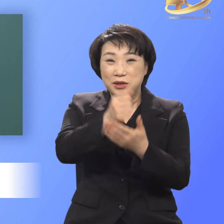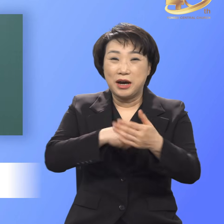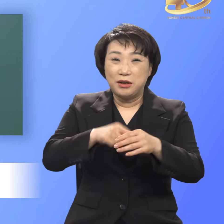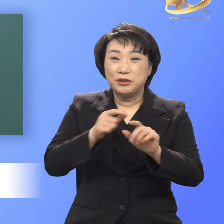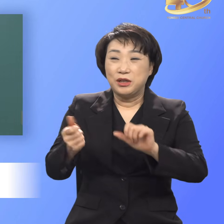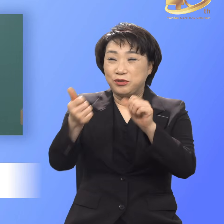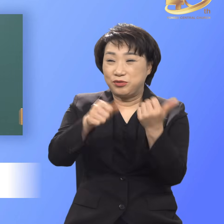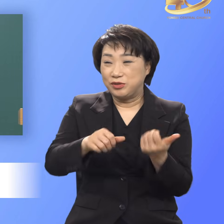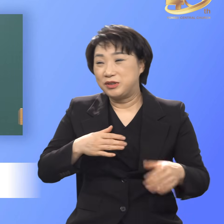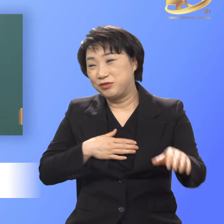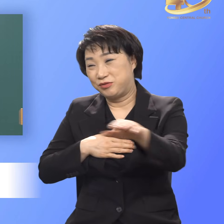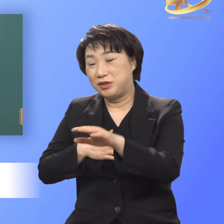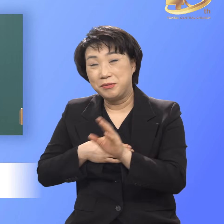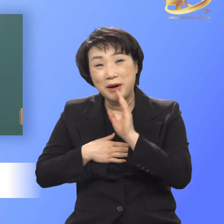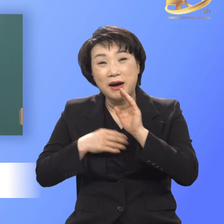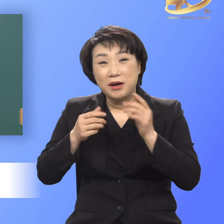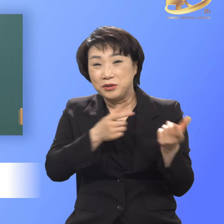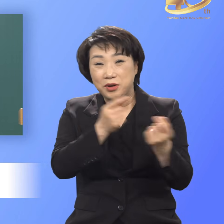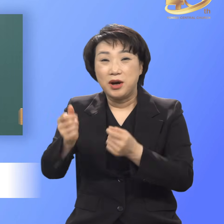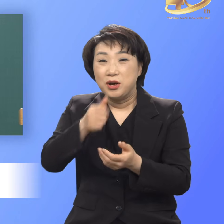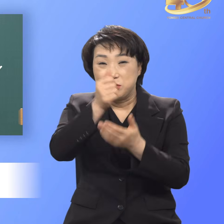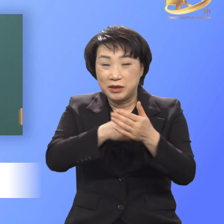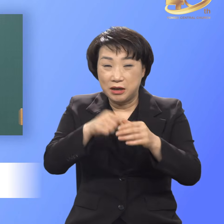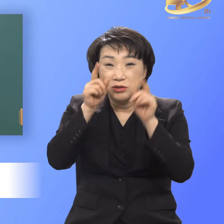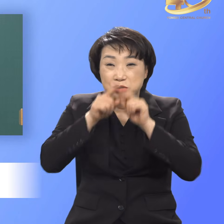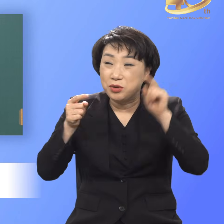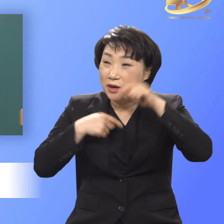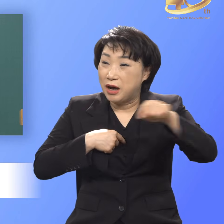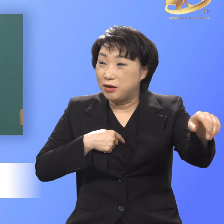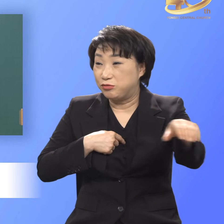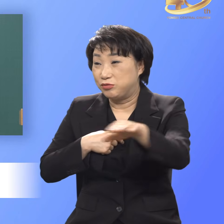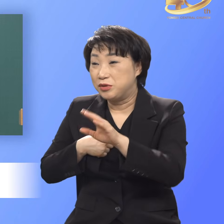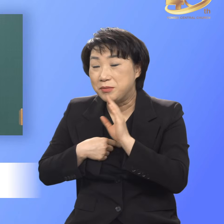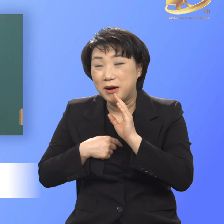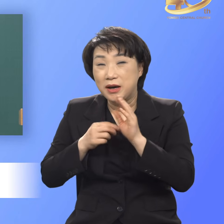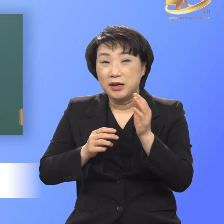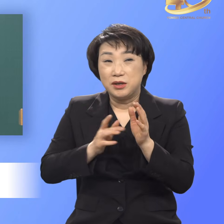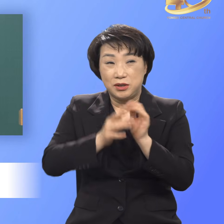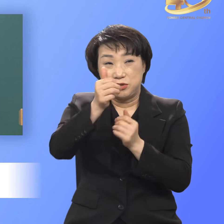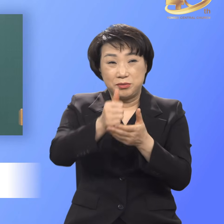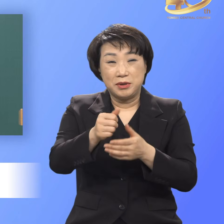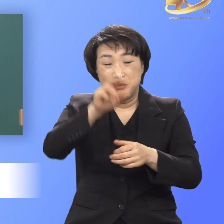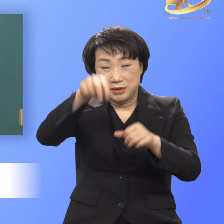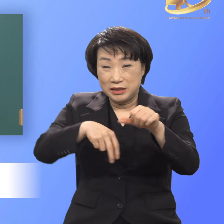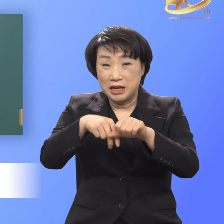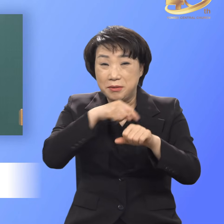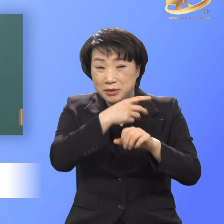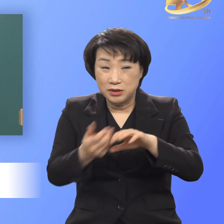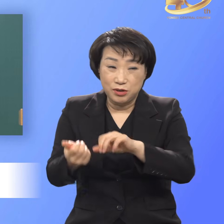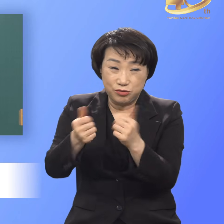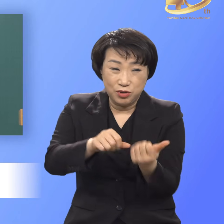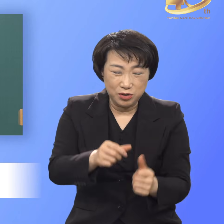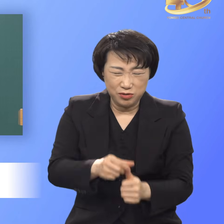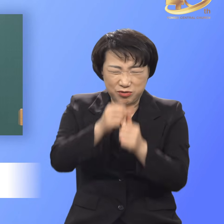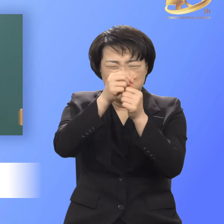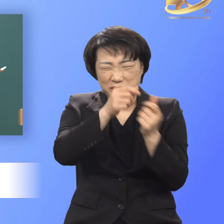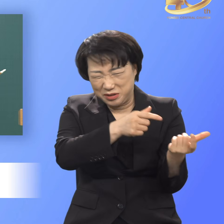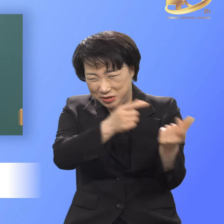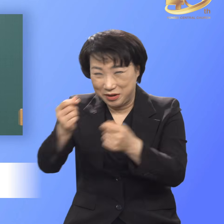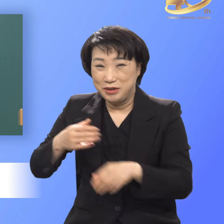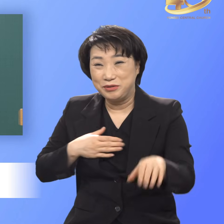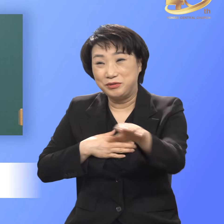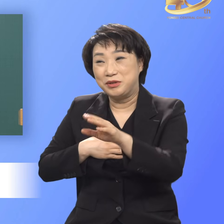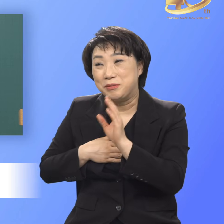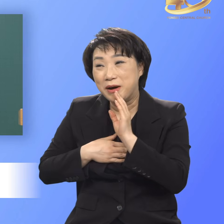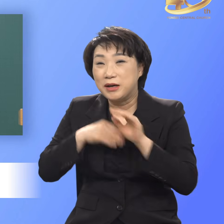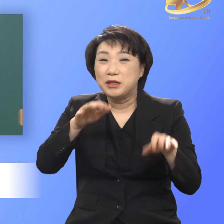죽을 것들이요, 지옥 갈 것들이요, 똑같이 예수님이 십자가에 풀려서 구원받은 영혼들이니